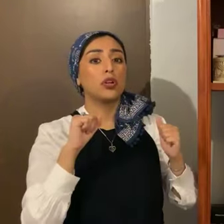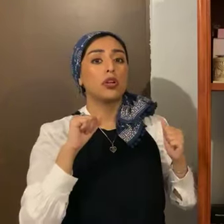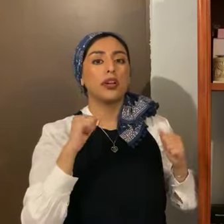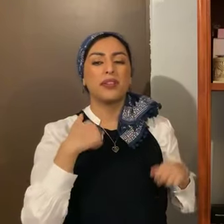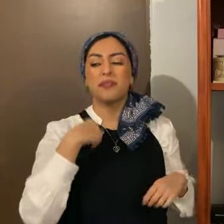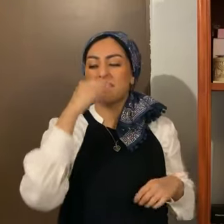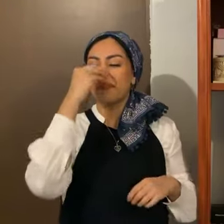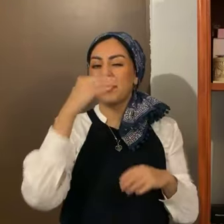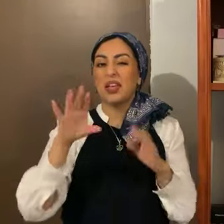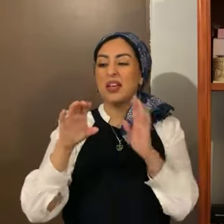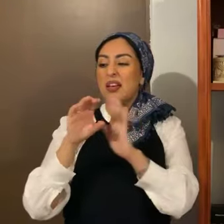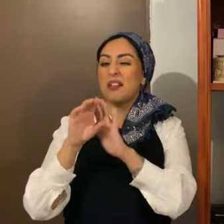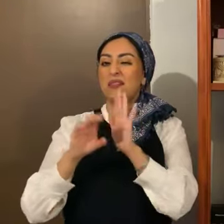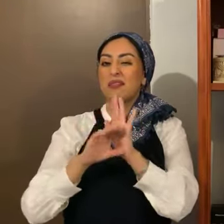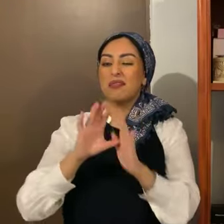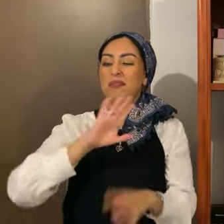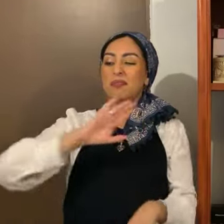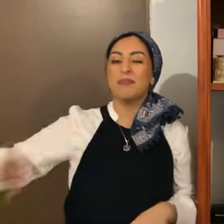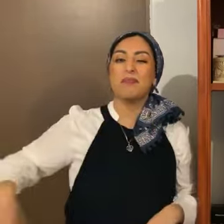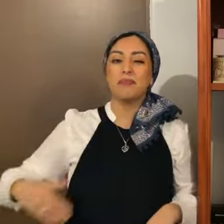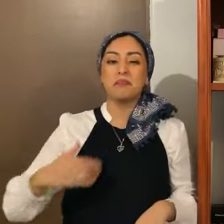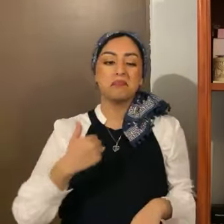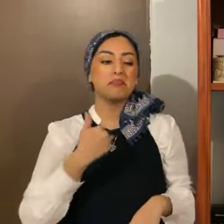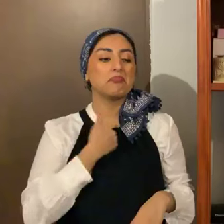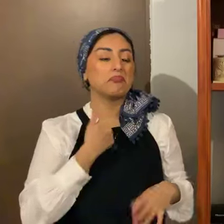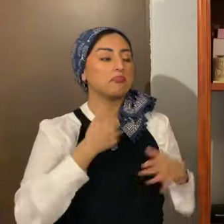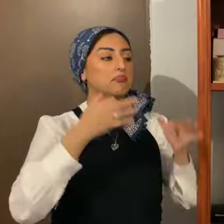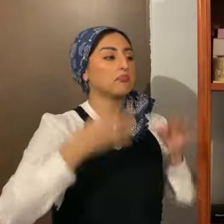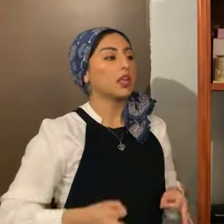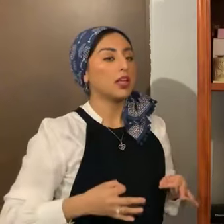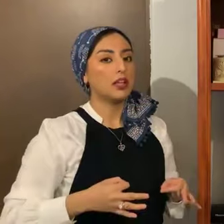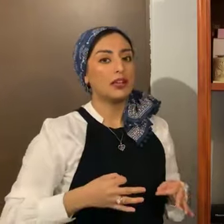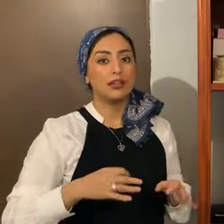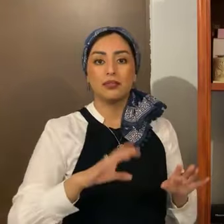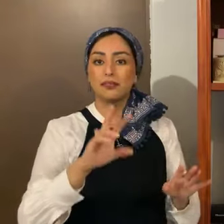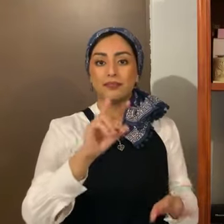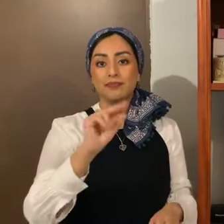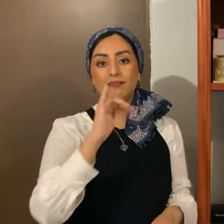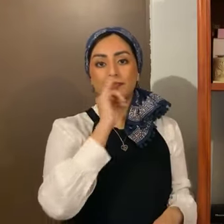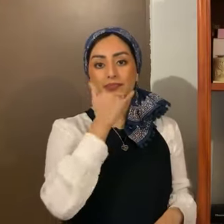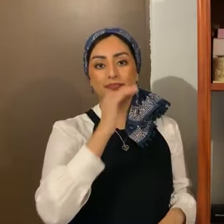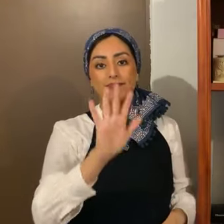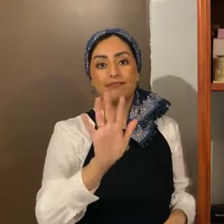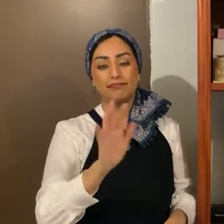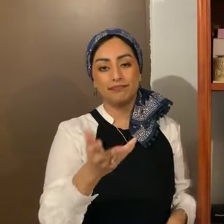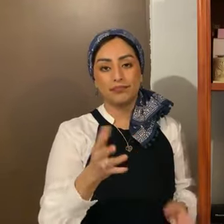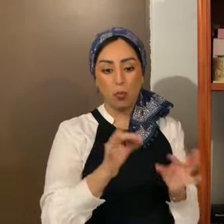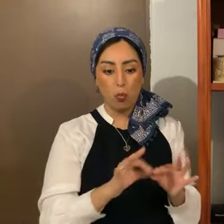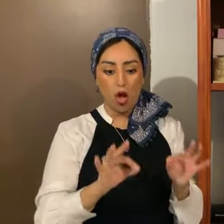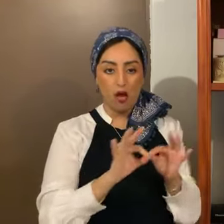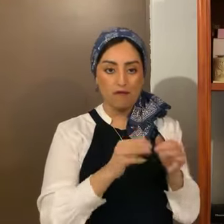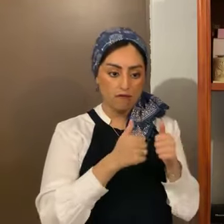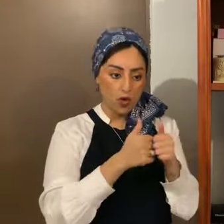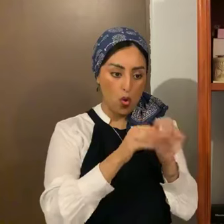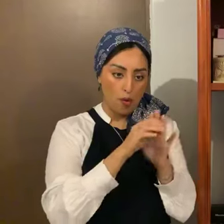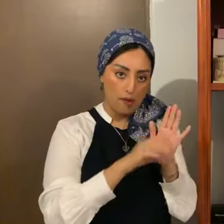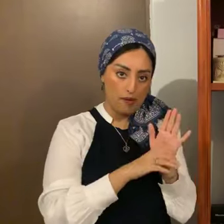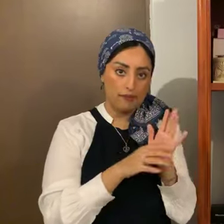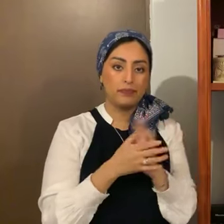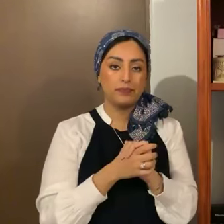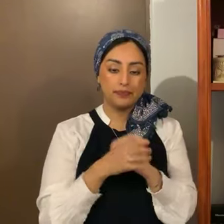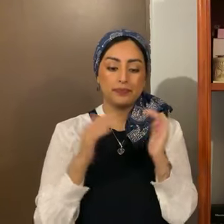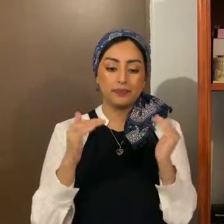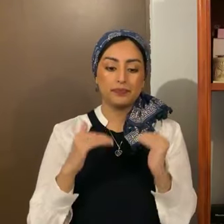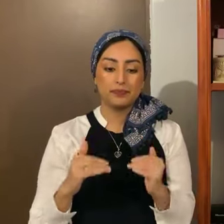en la sangre de Yahshua, pero hago lo que se me antoje. Pues no es así. No. Bueno, muy